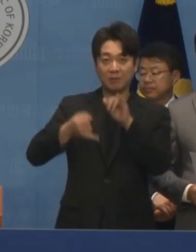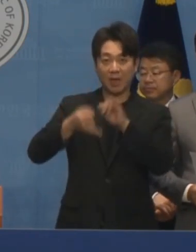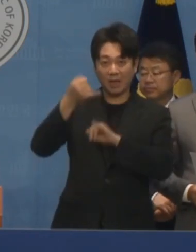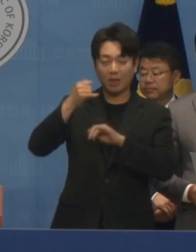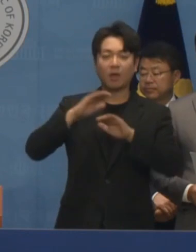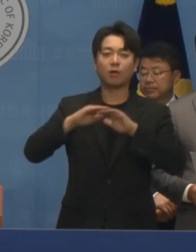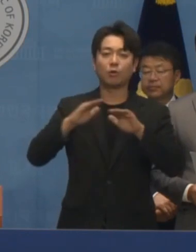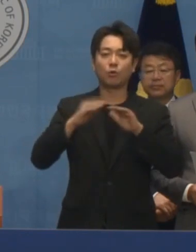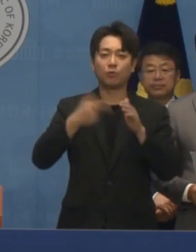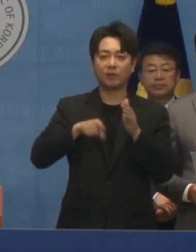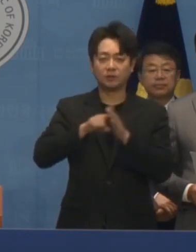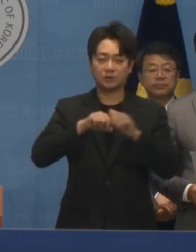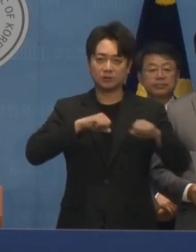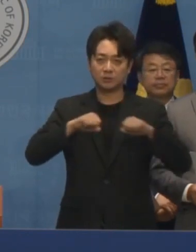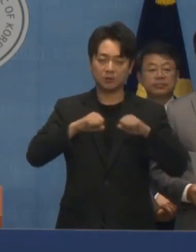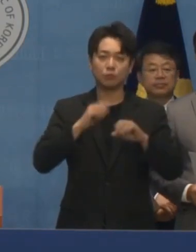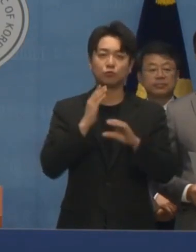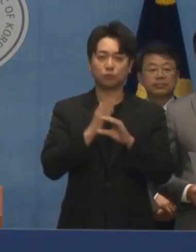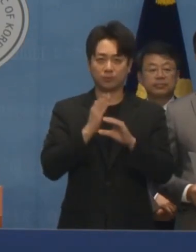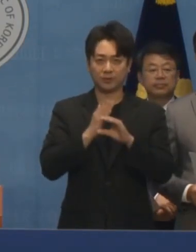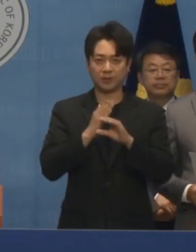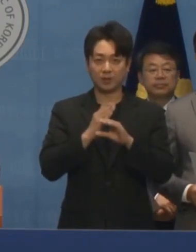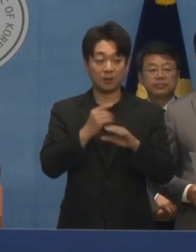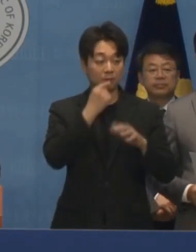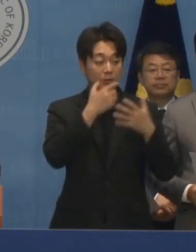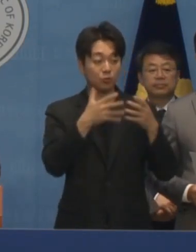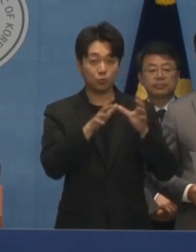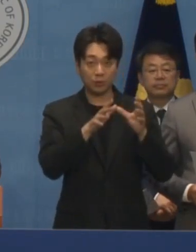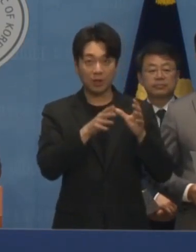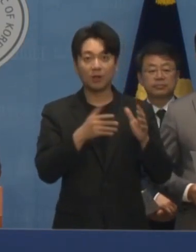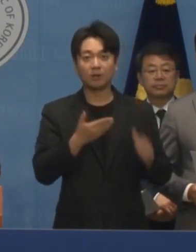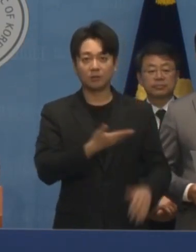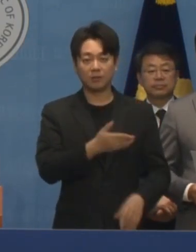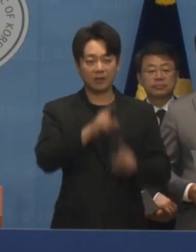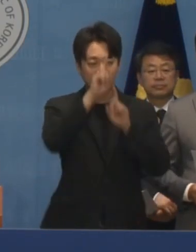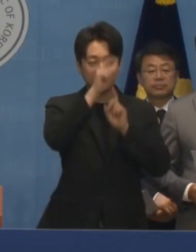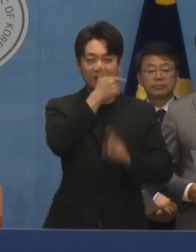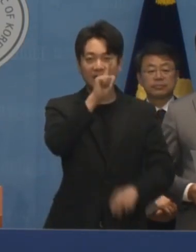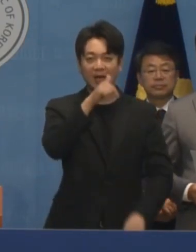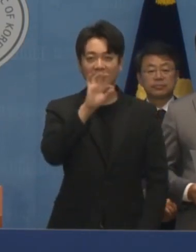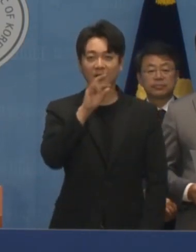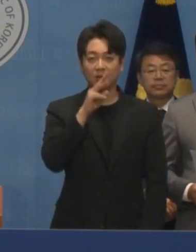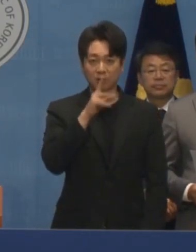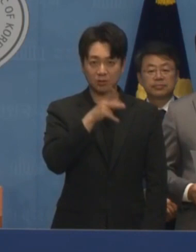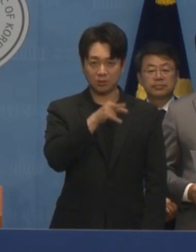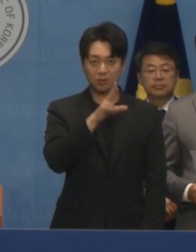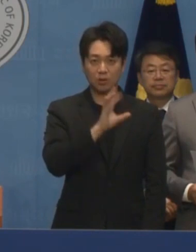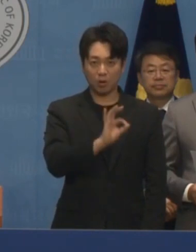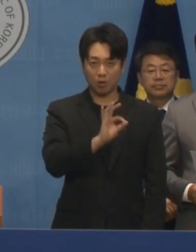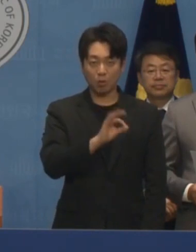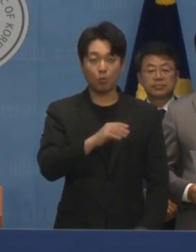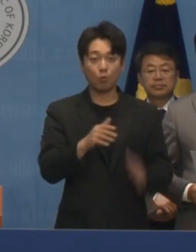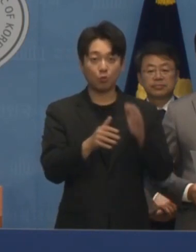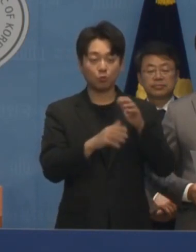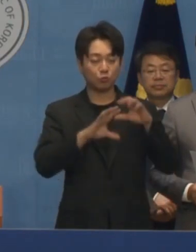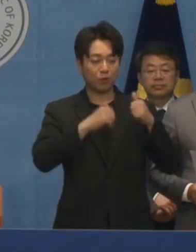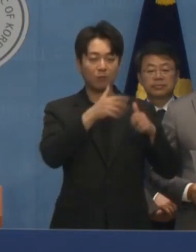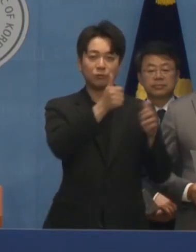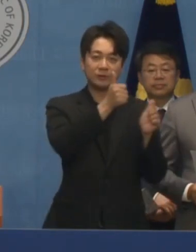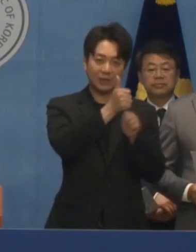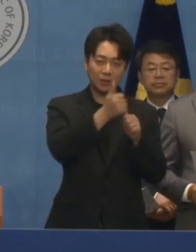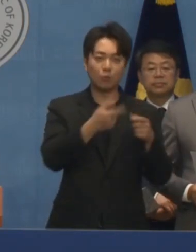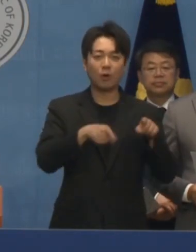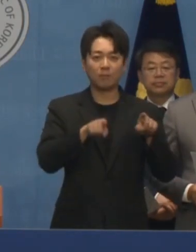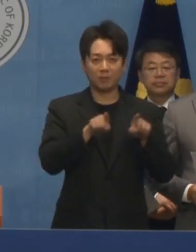왔습니다. 이와 함께하고 계시는 더불어민주당 이하경 부의장님을 비롯한 의원 여러분께 진심으로